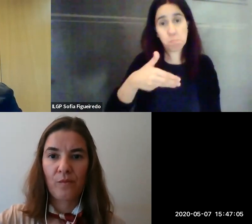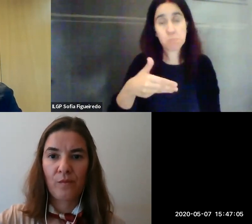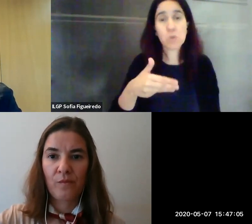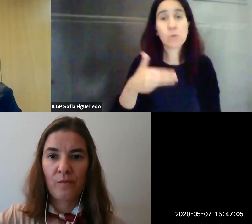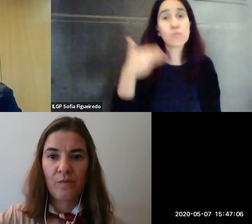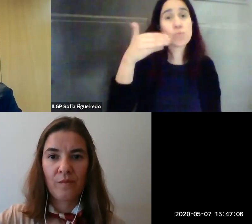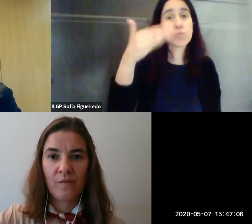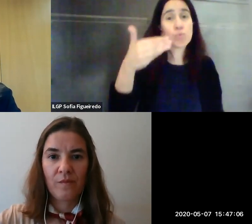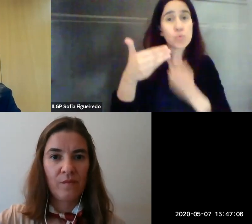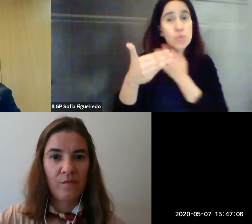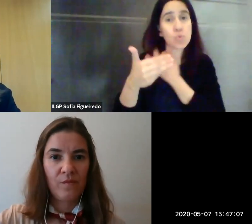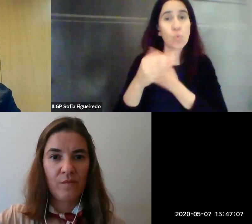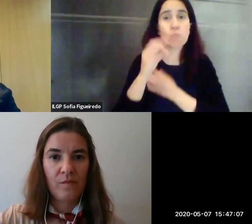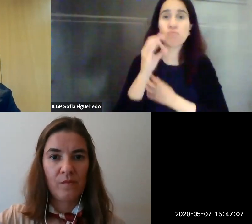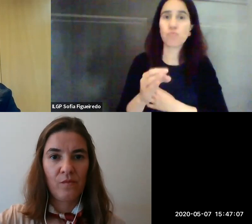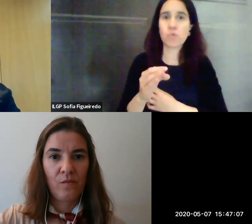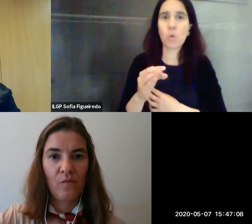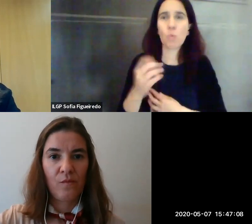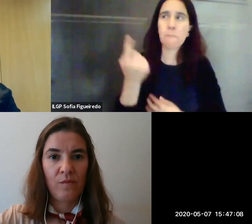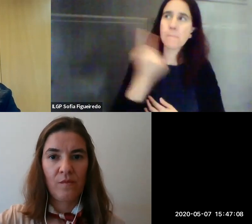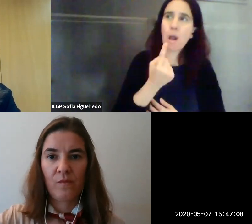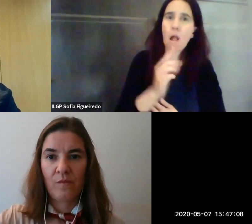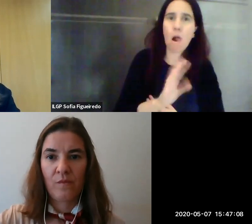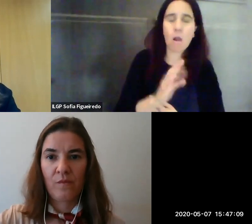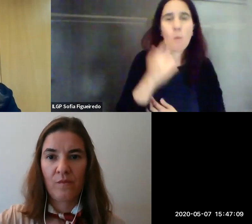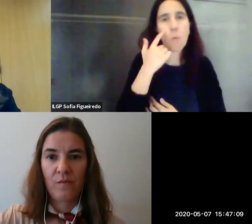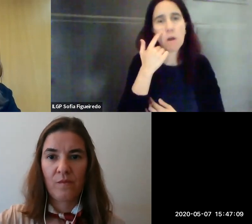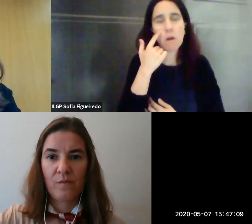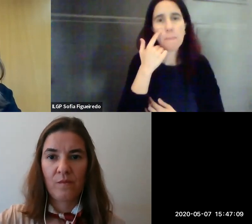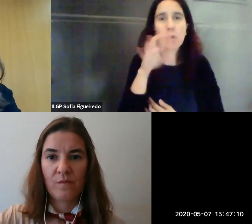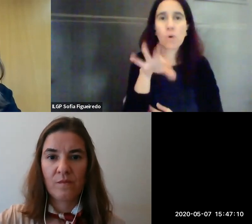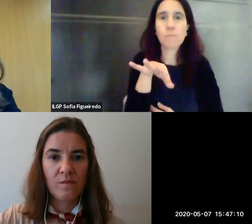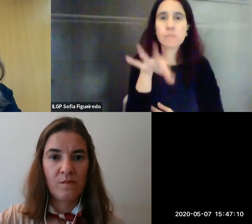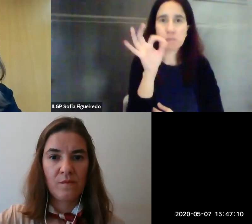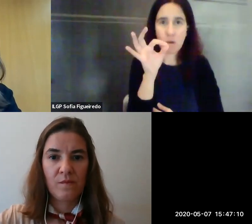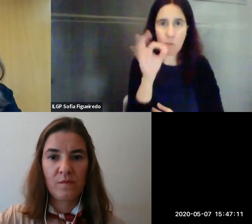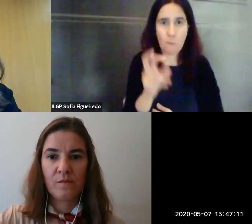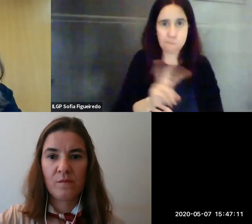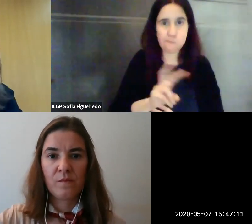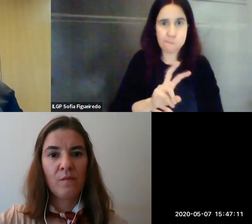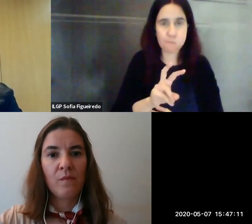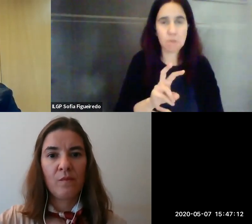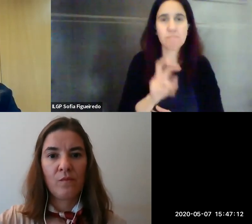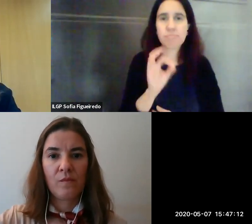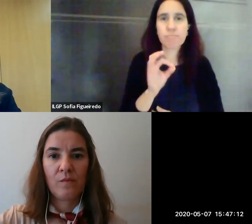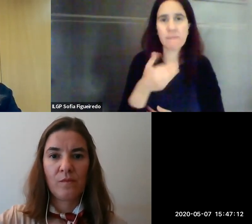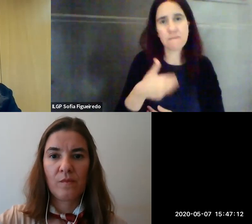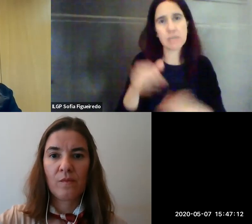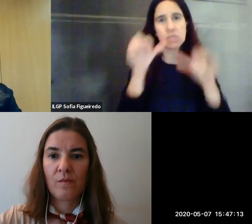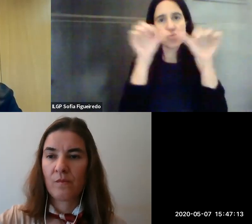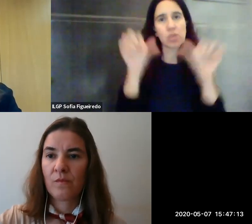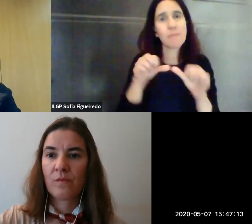isto deixar de ser uma imposição e passar a ser uma opção, é que haverá aqui um sistema